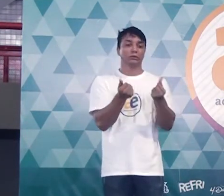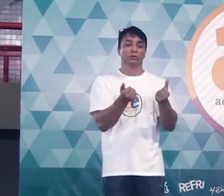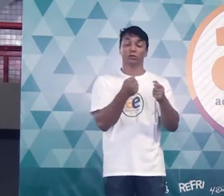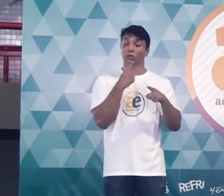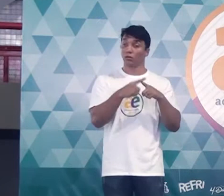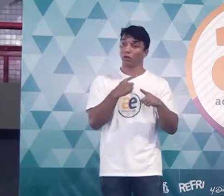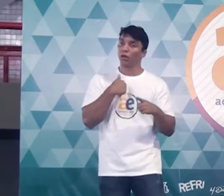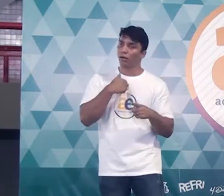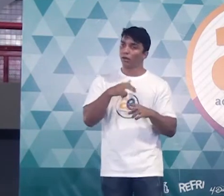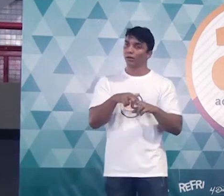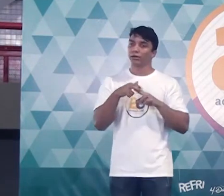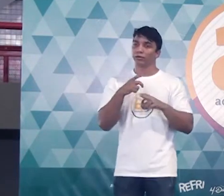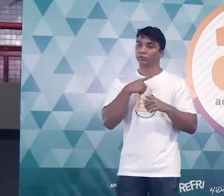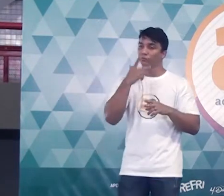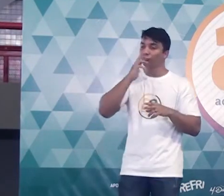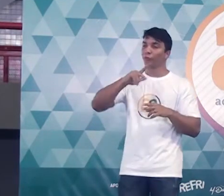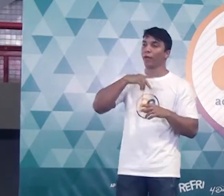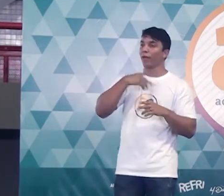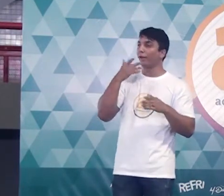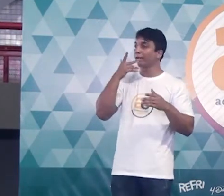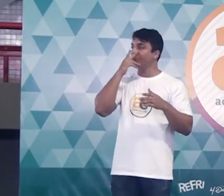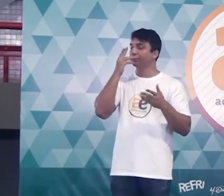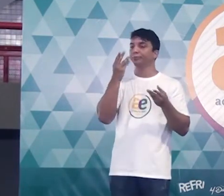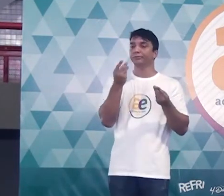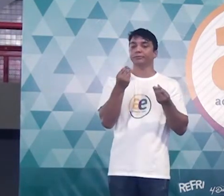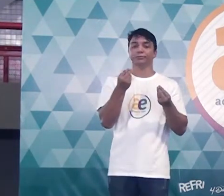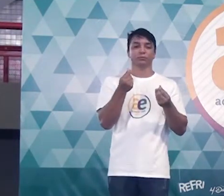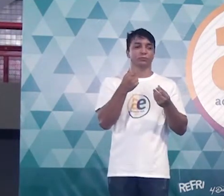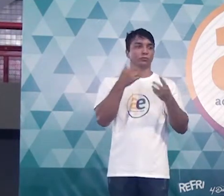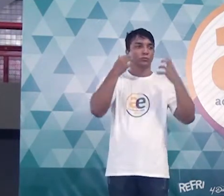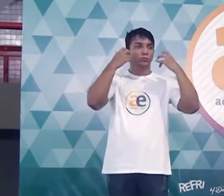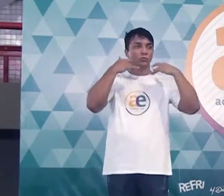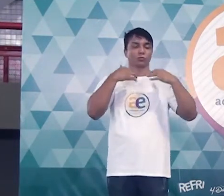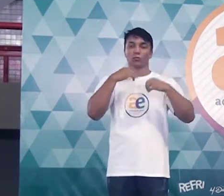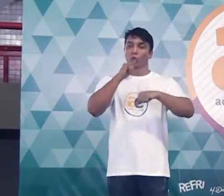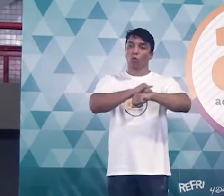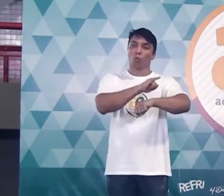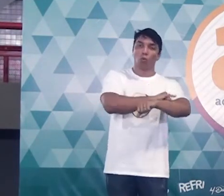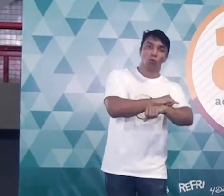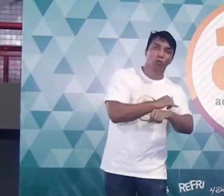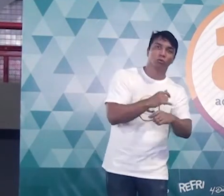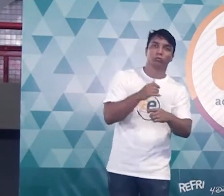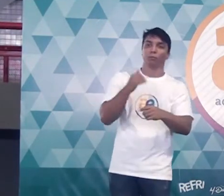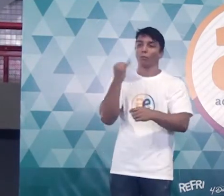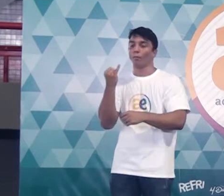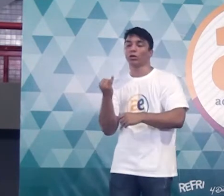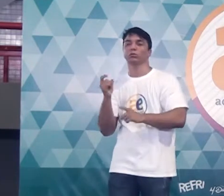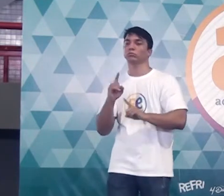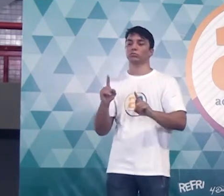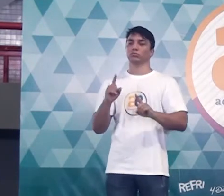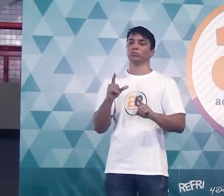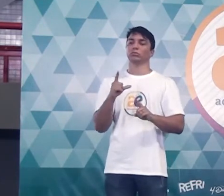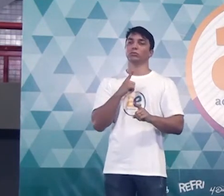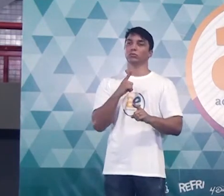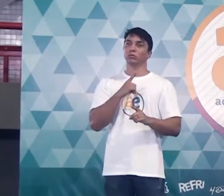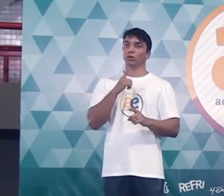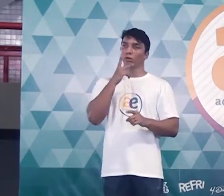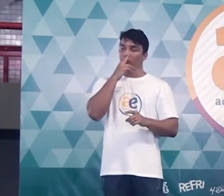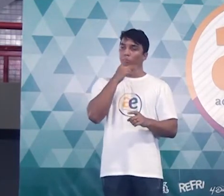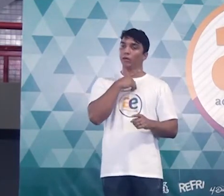Aí, aqui a gente vê que não é só o fato de você ser gordo ou magro. Por sinal, isso tem cura,